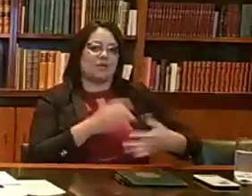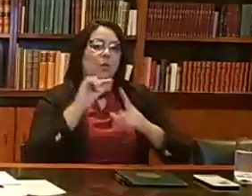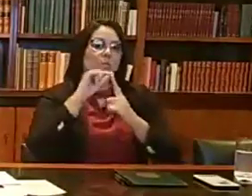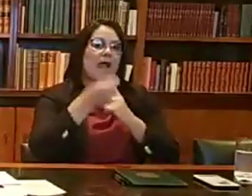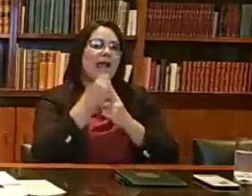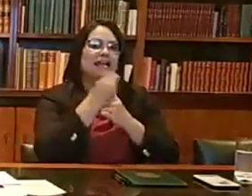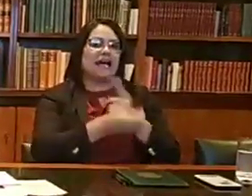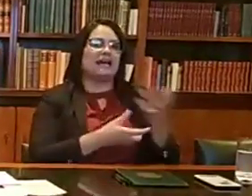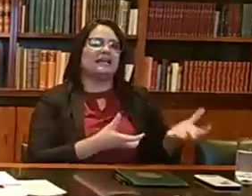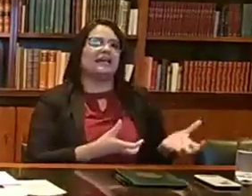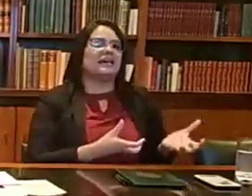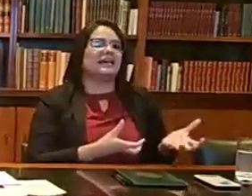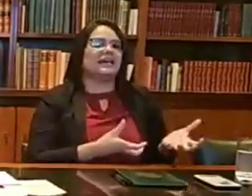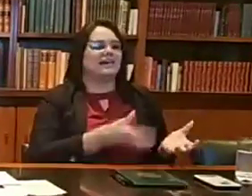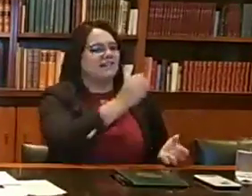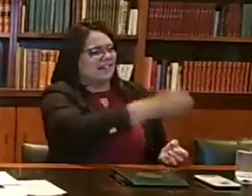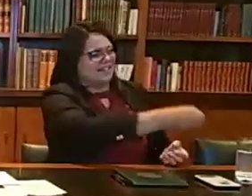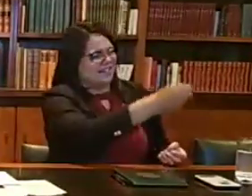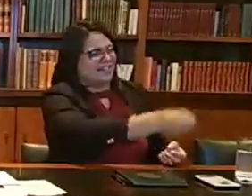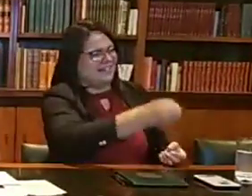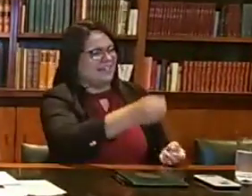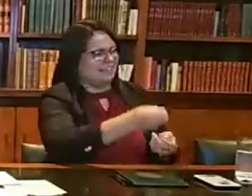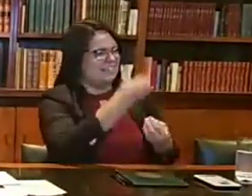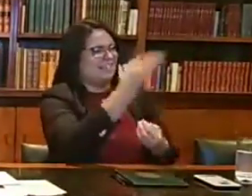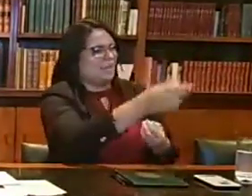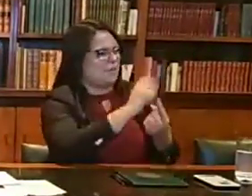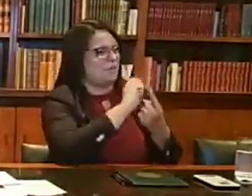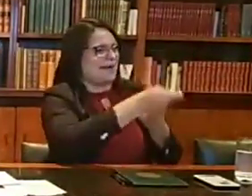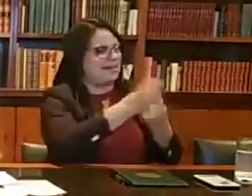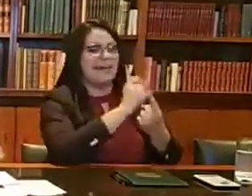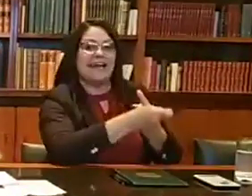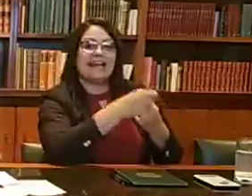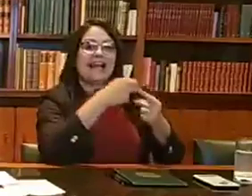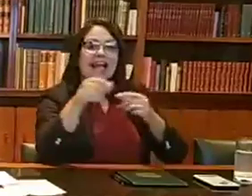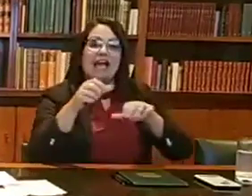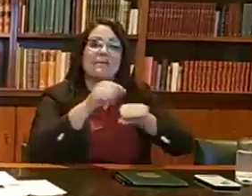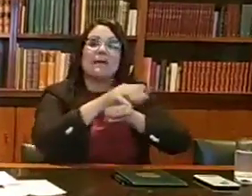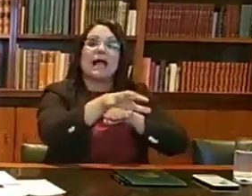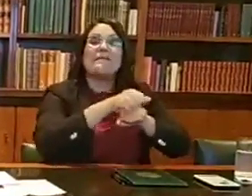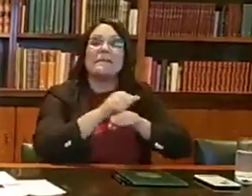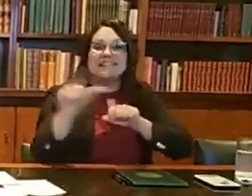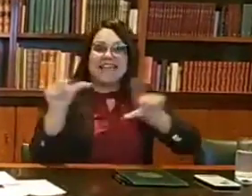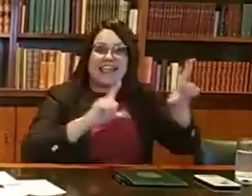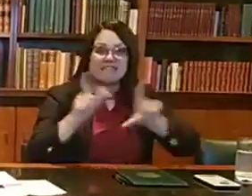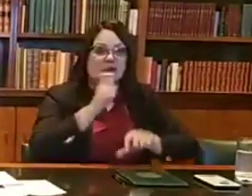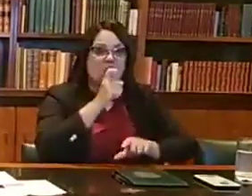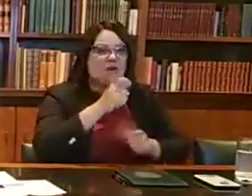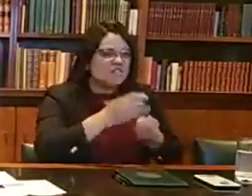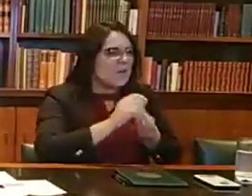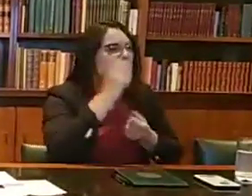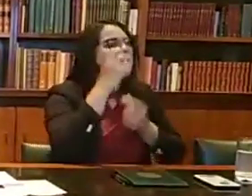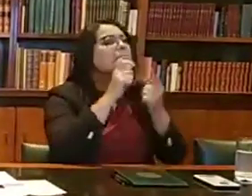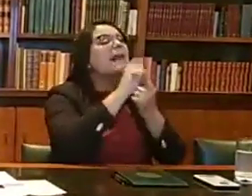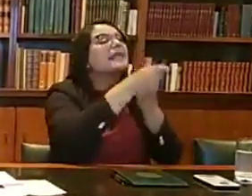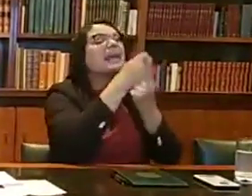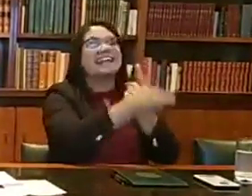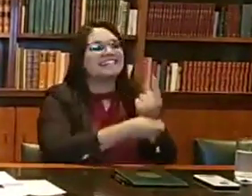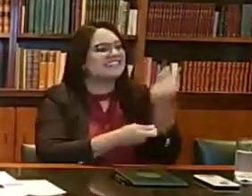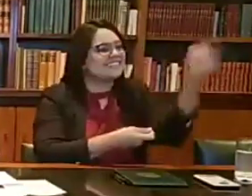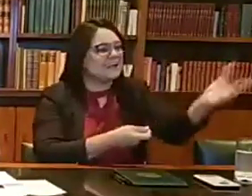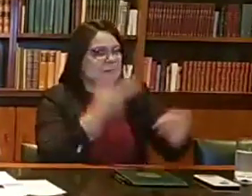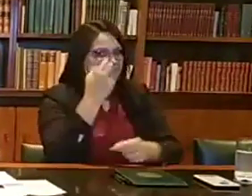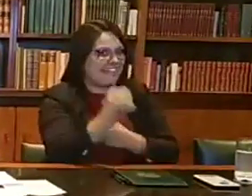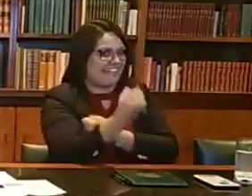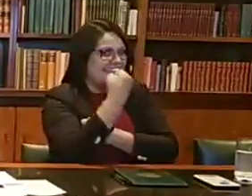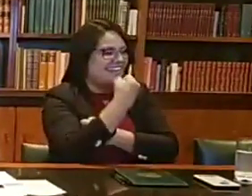lado. E saudou o povo e ofereceu banana para a imprensa. A imprensa não gostou. Ficou irritada, né? Eu estava vendo